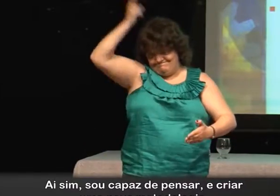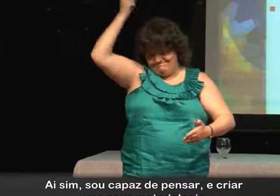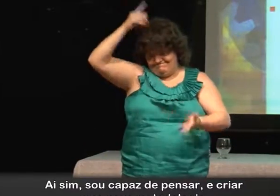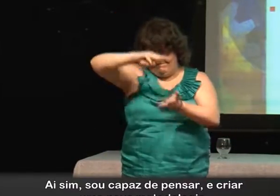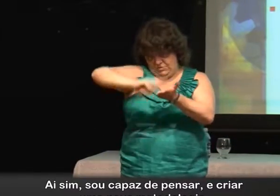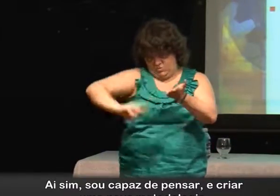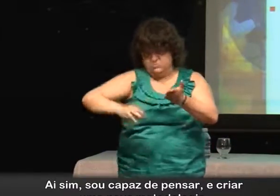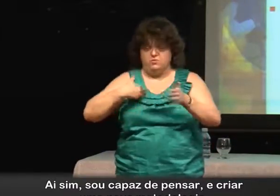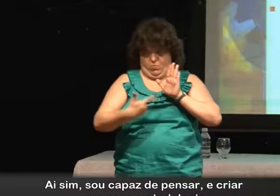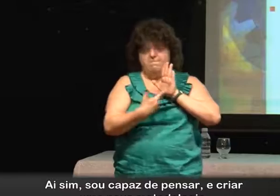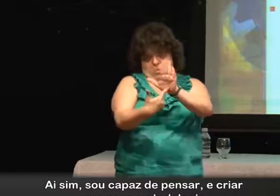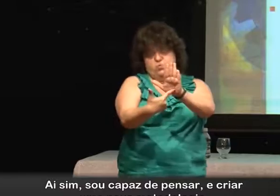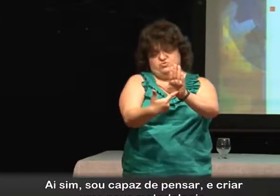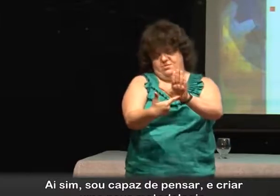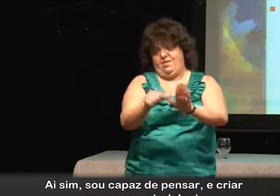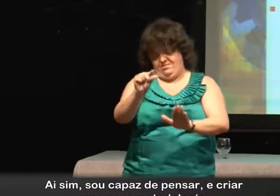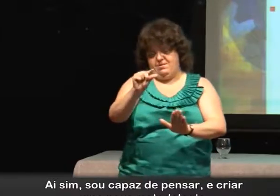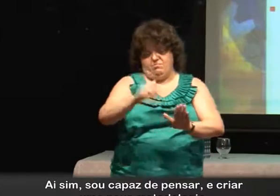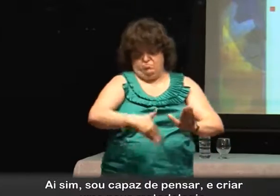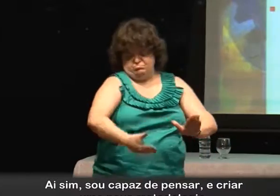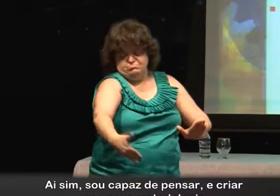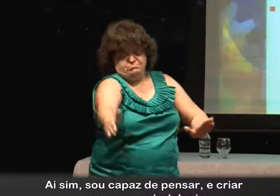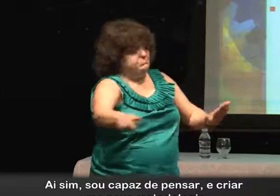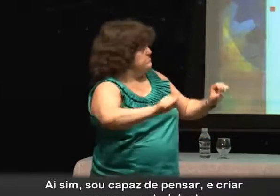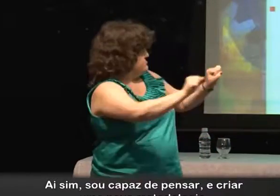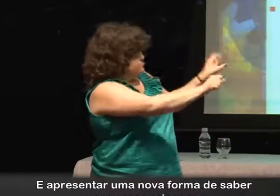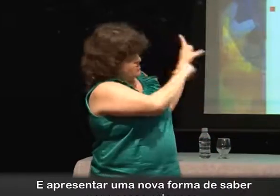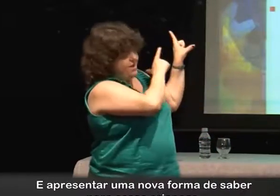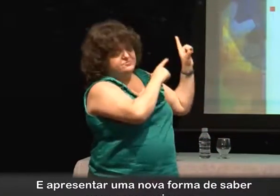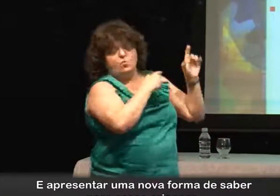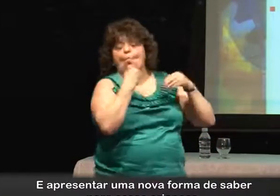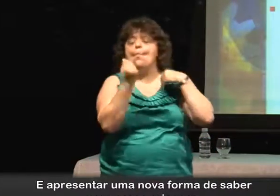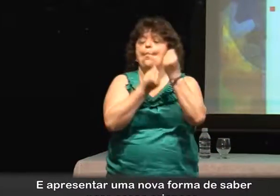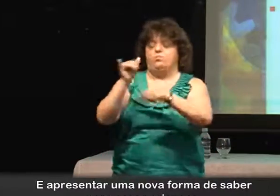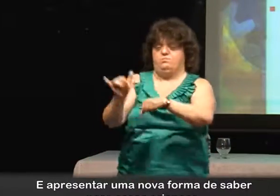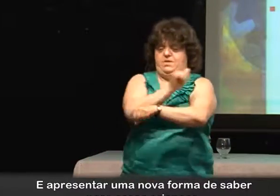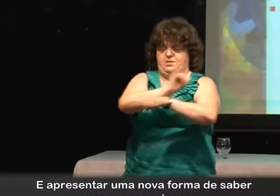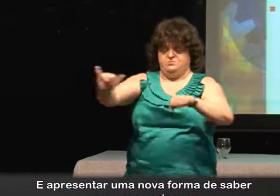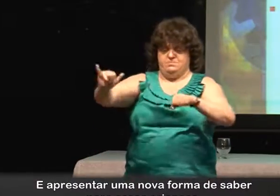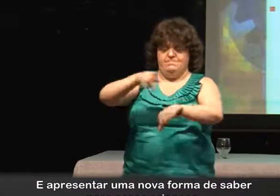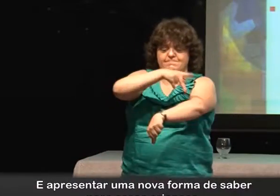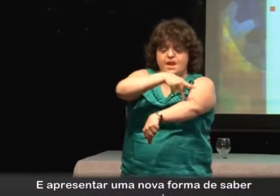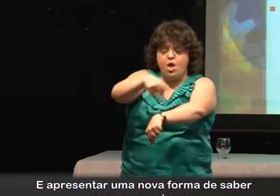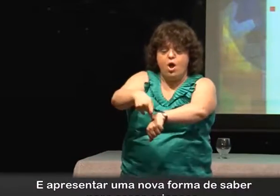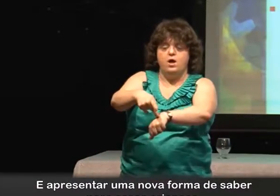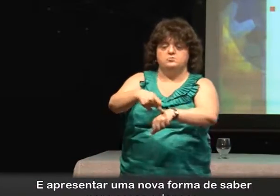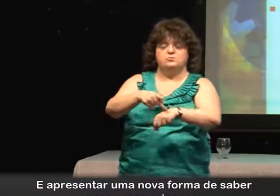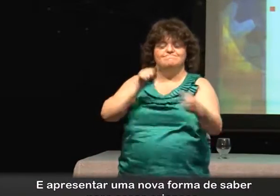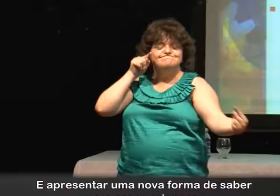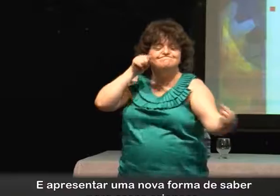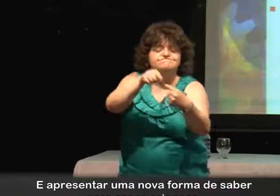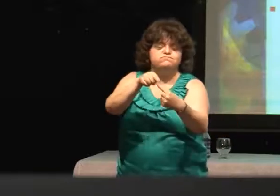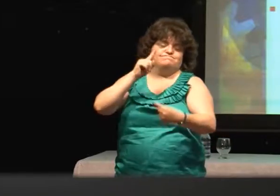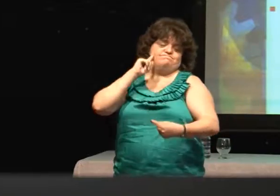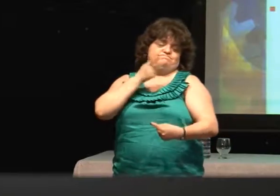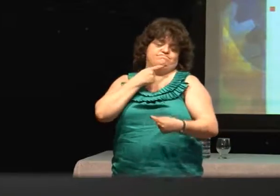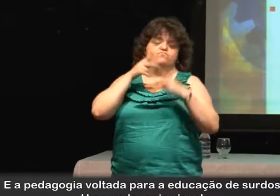pensar e criar uma nova metodologia e apresentar uma nova forma de saber para essas crianças. E